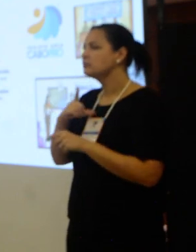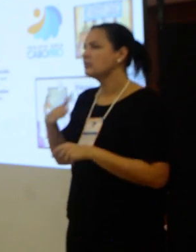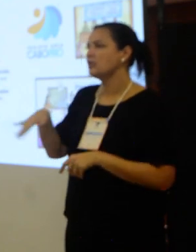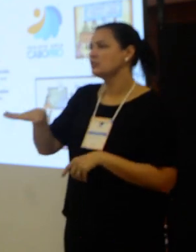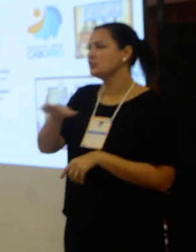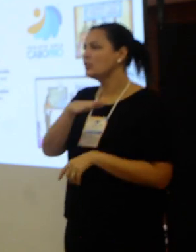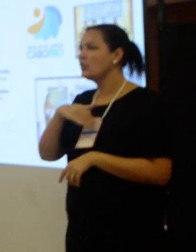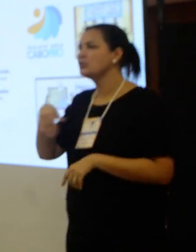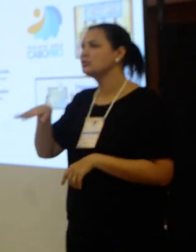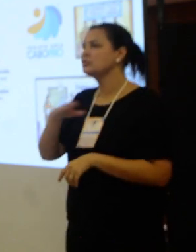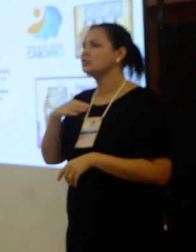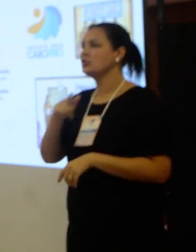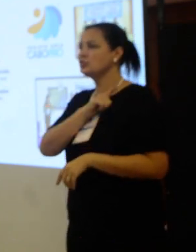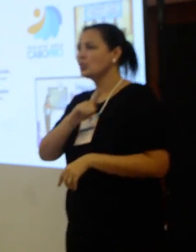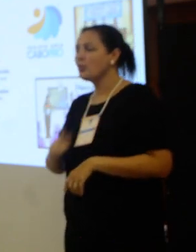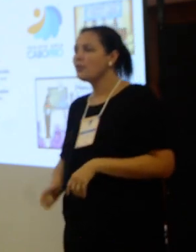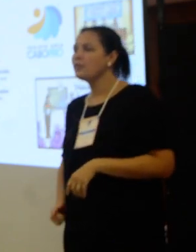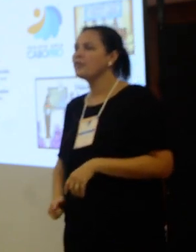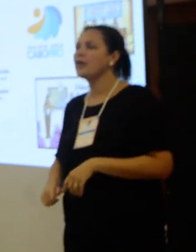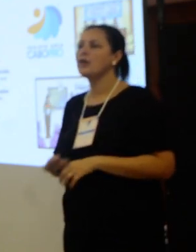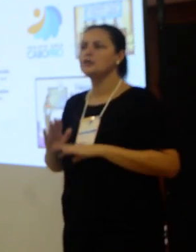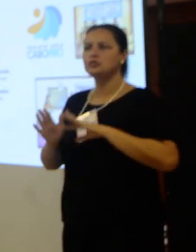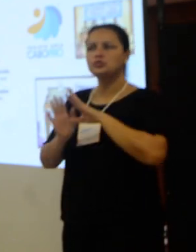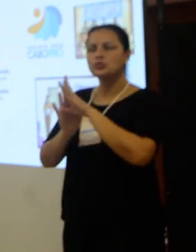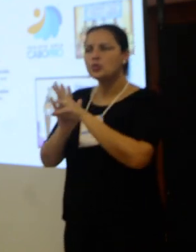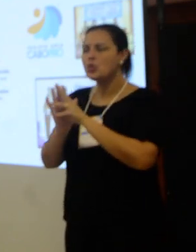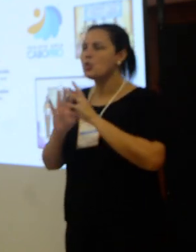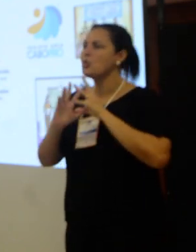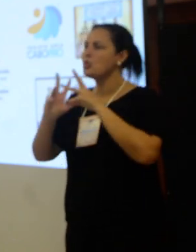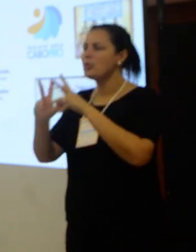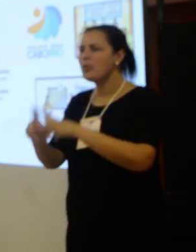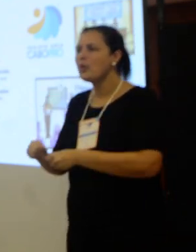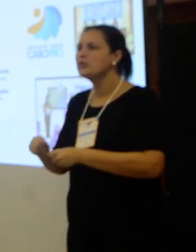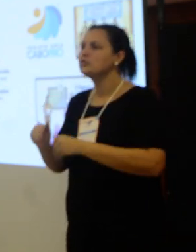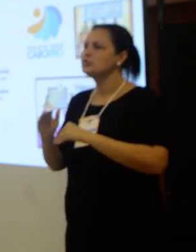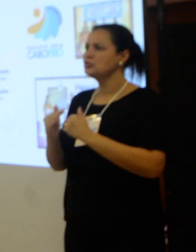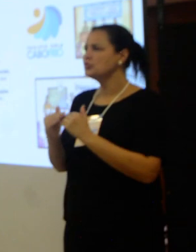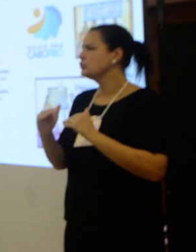não governamentais, em todos os níveis. Então, a partir